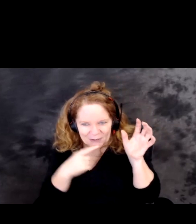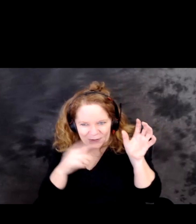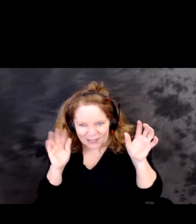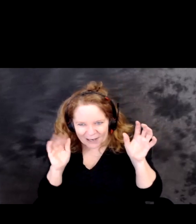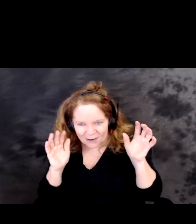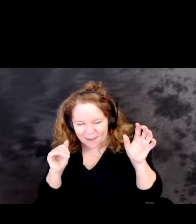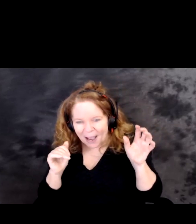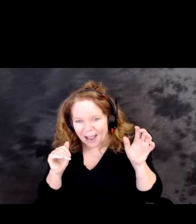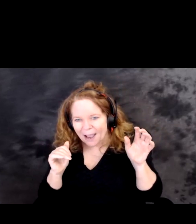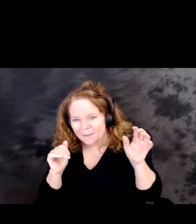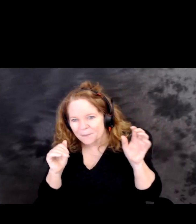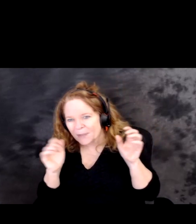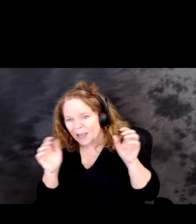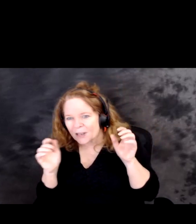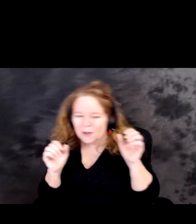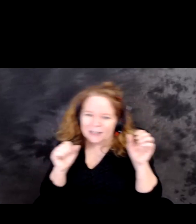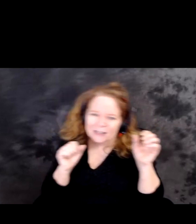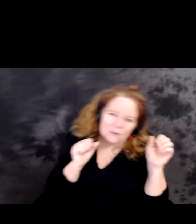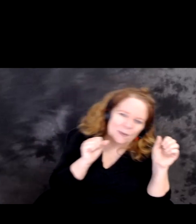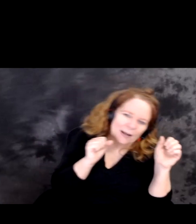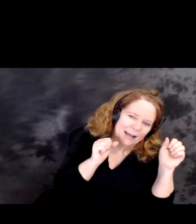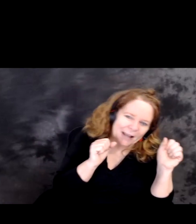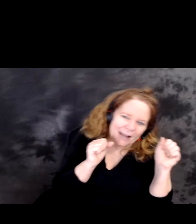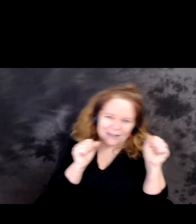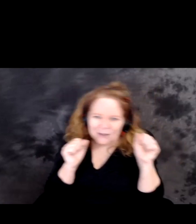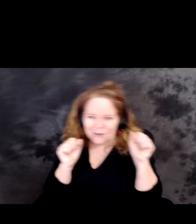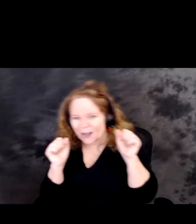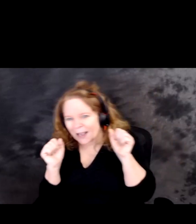Prepárenlo para que nos diga adiós.